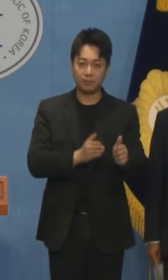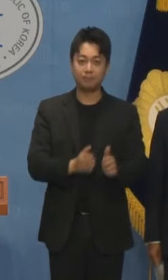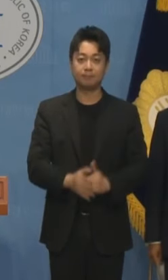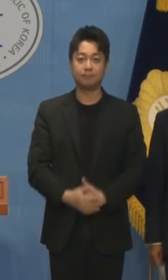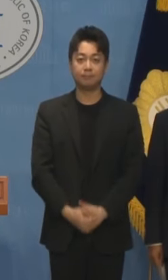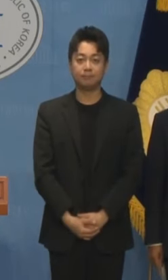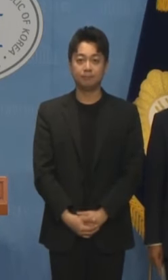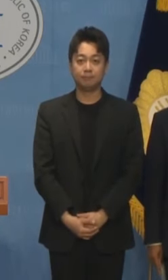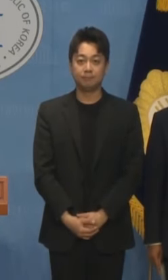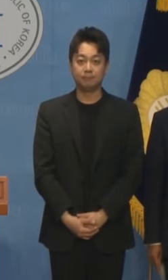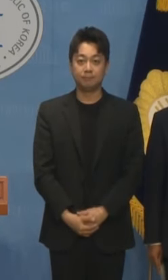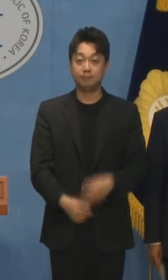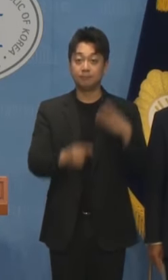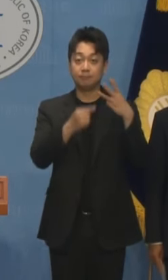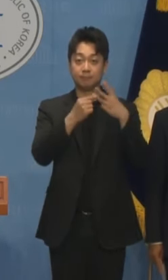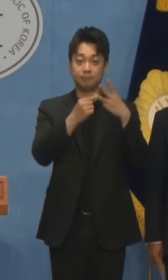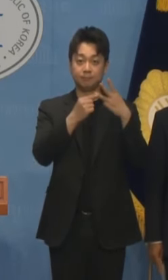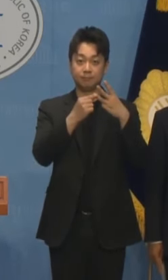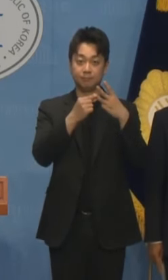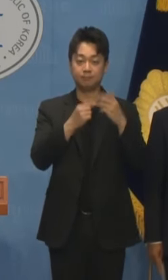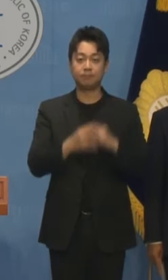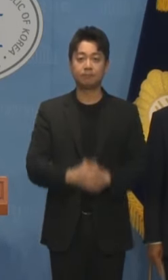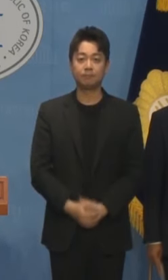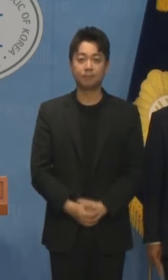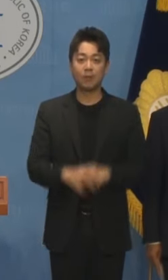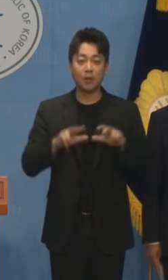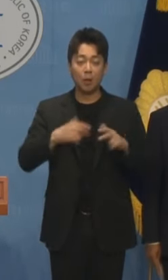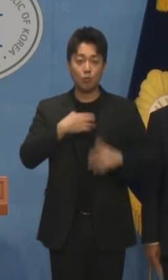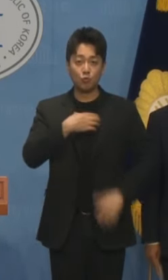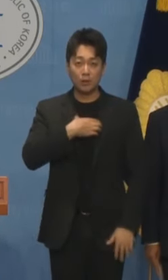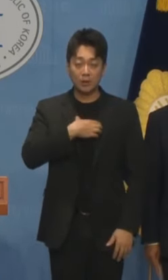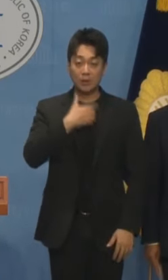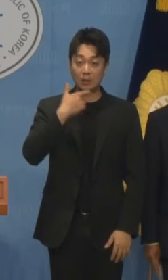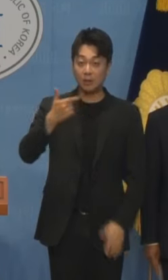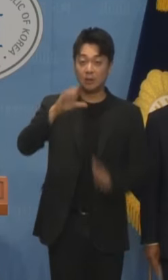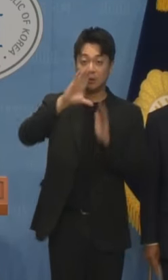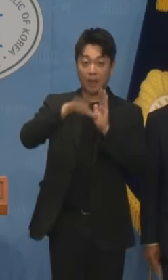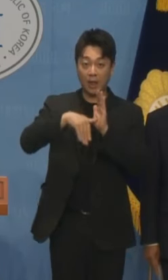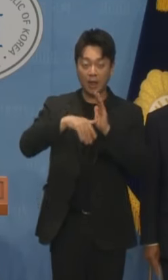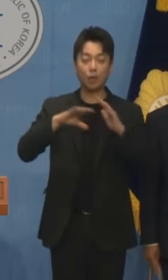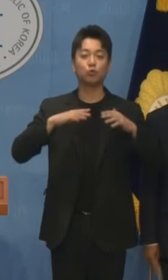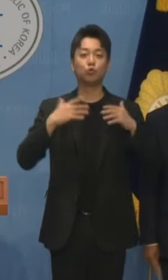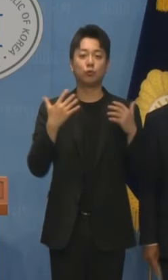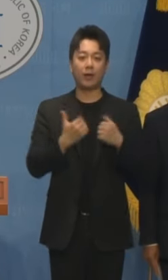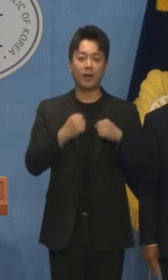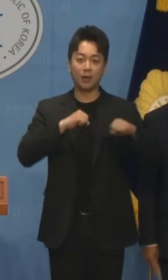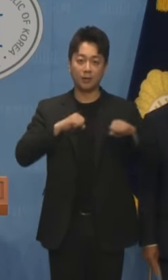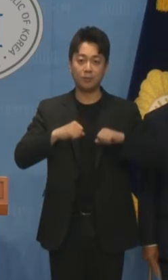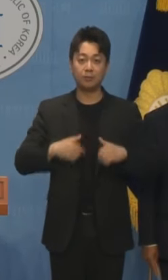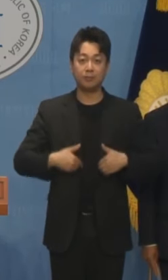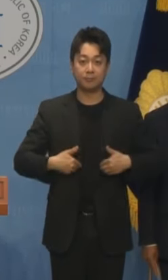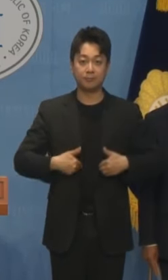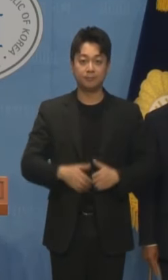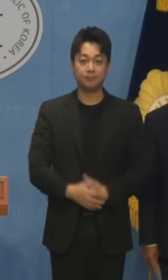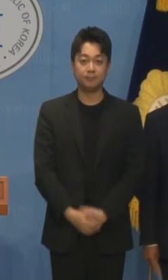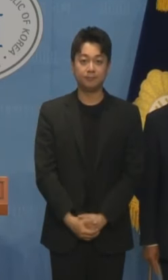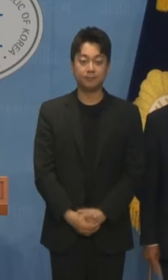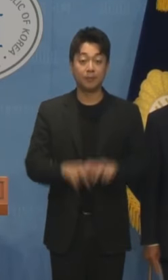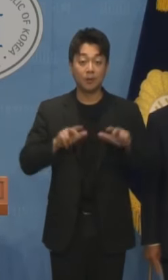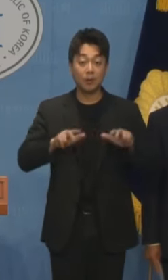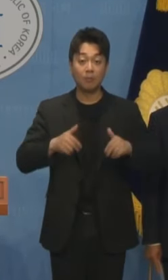세 번째 평화가 위태로운 지금 국회가 나서야 합니다 지금 필요한